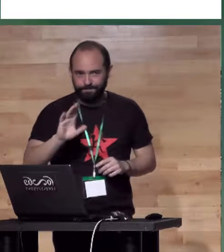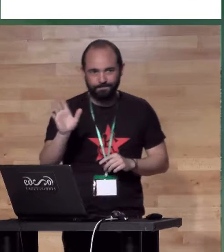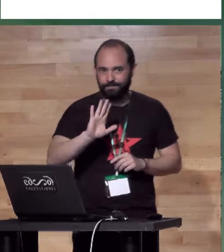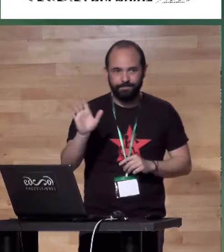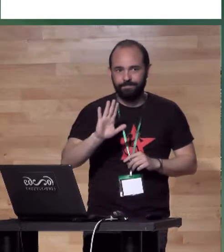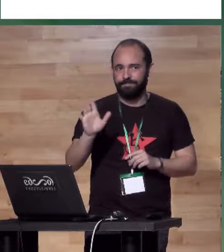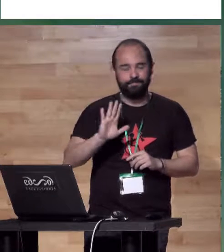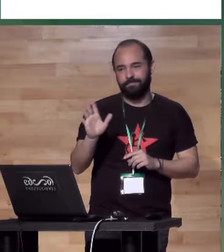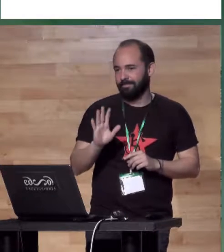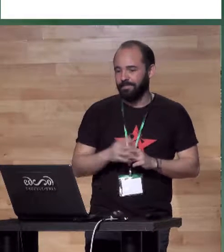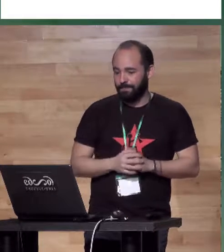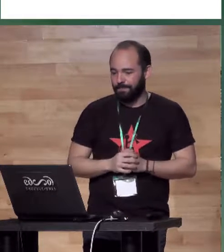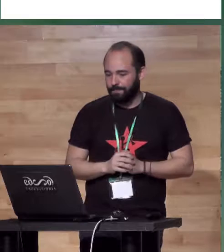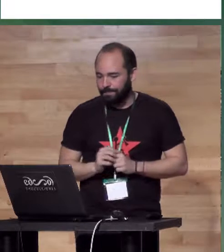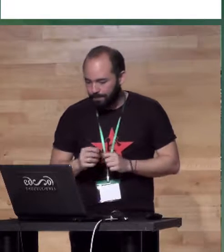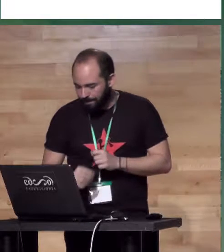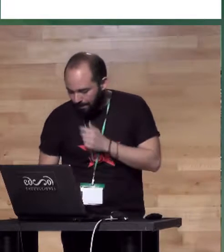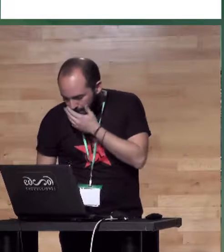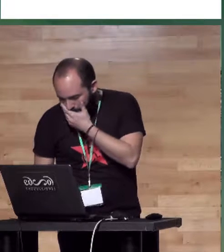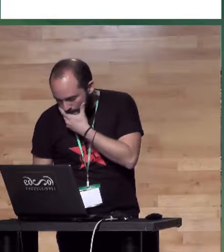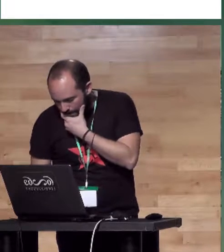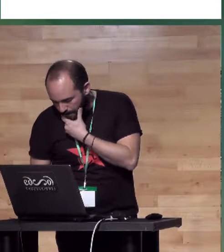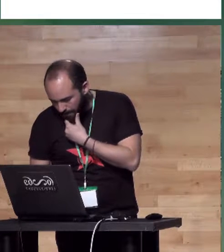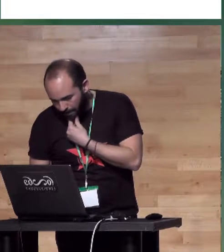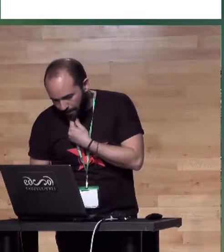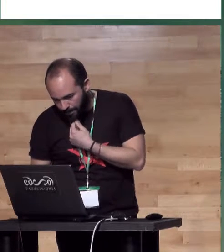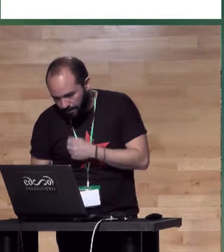significa que eso no funciona.